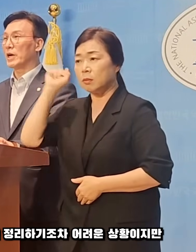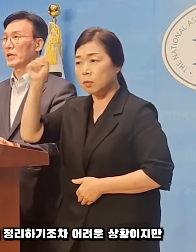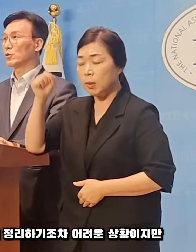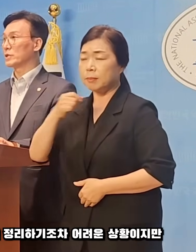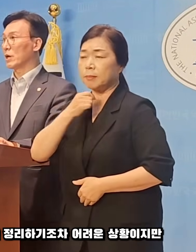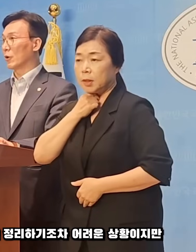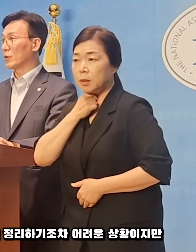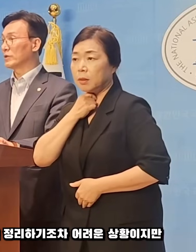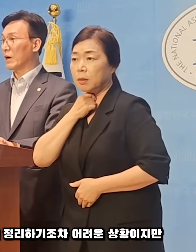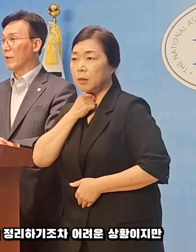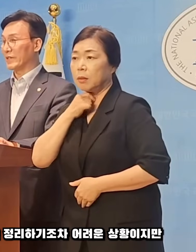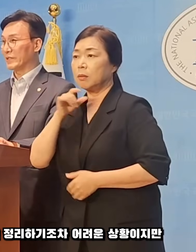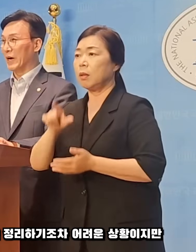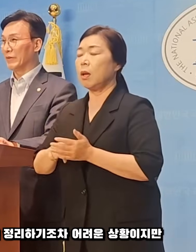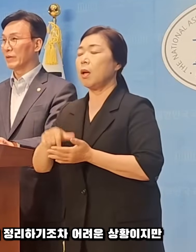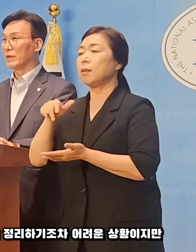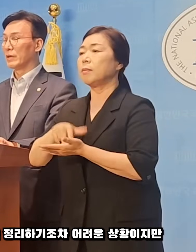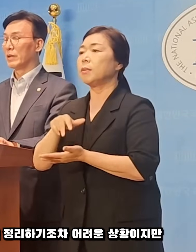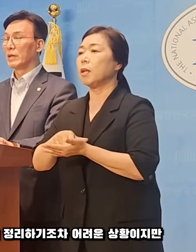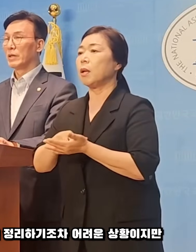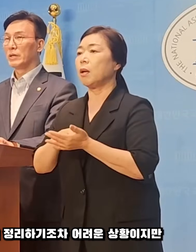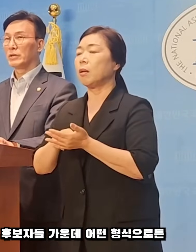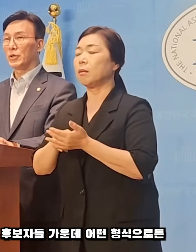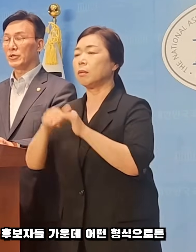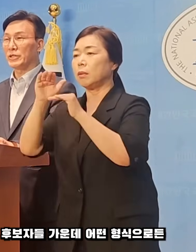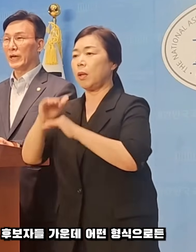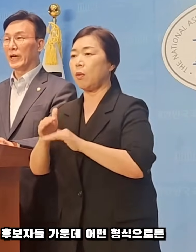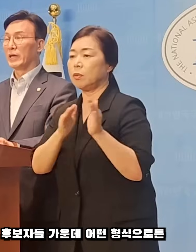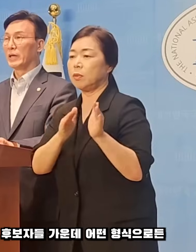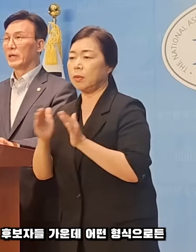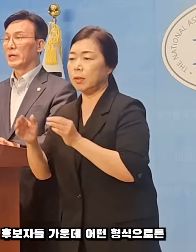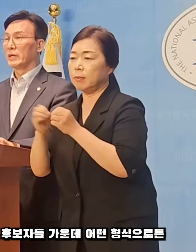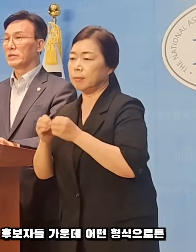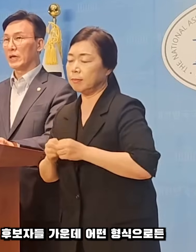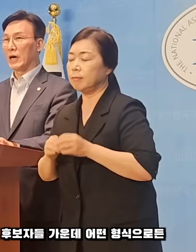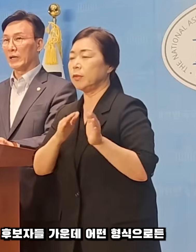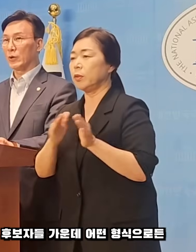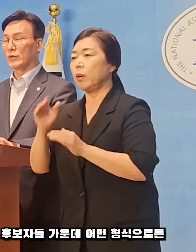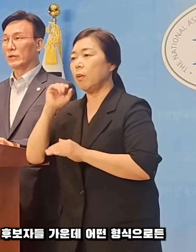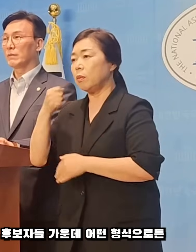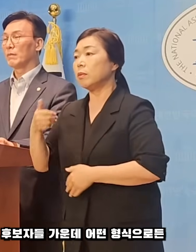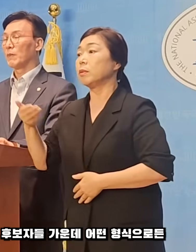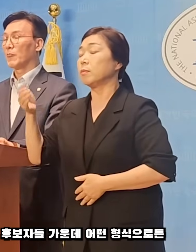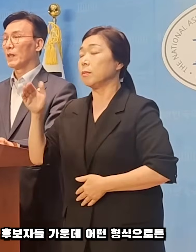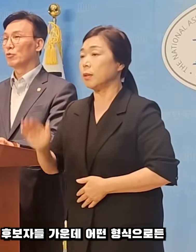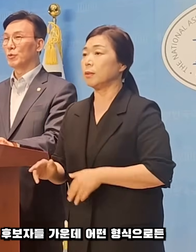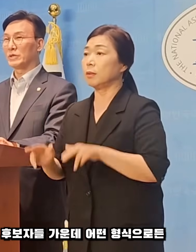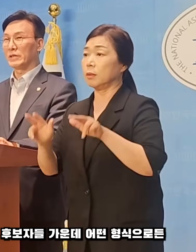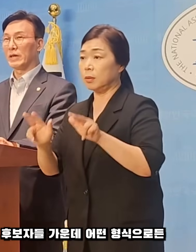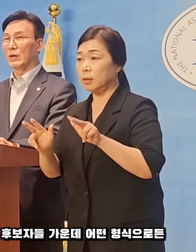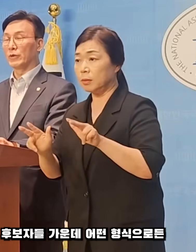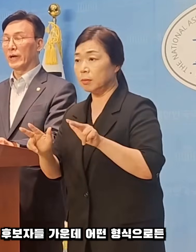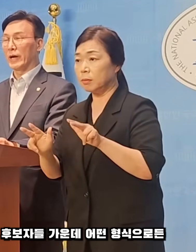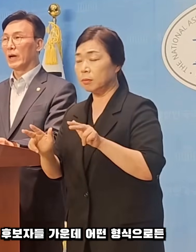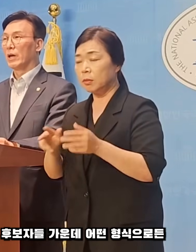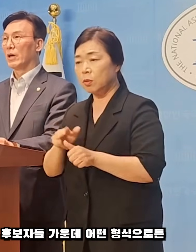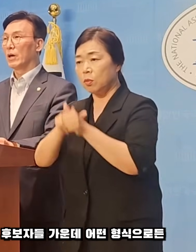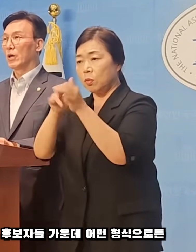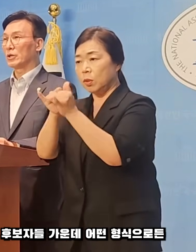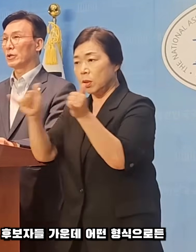변을 정리하기조차 어려운 상황이지만 현재 제가 알기로는 후보자들